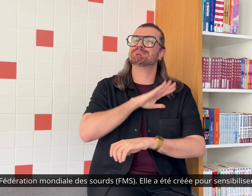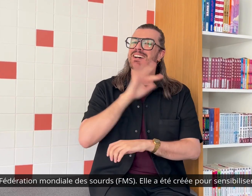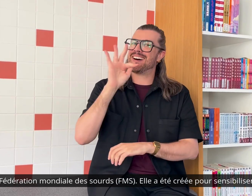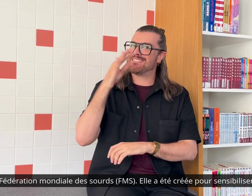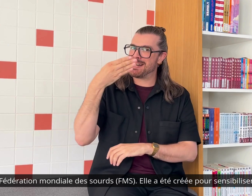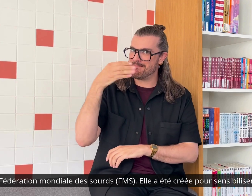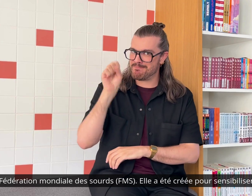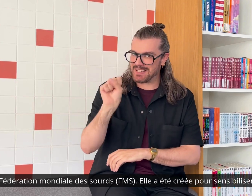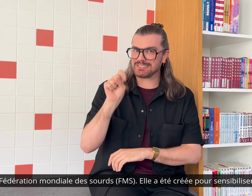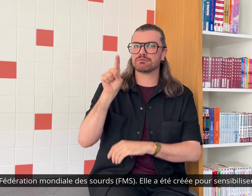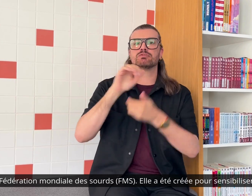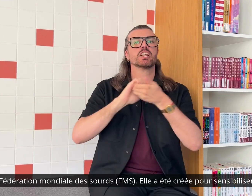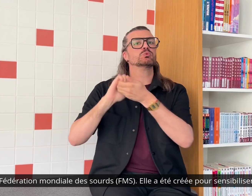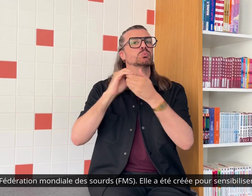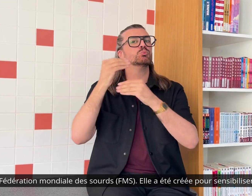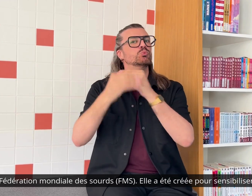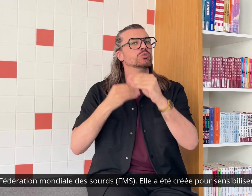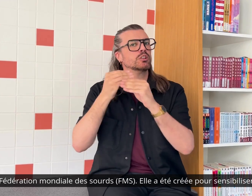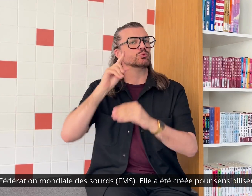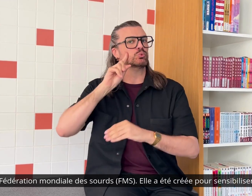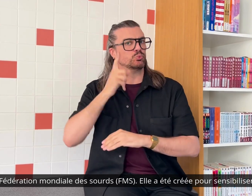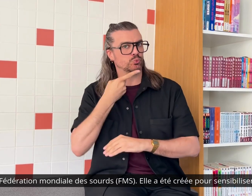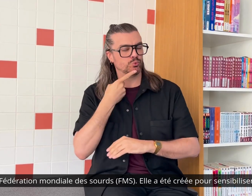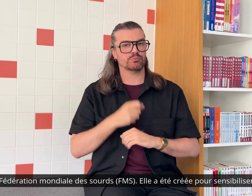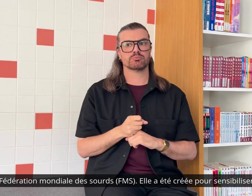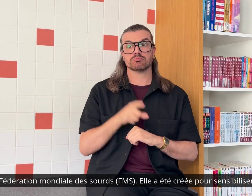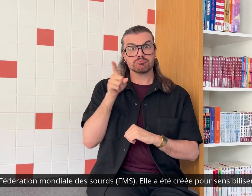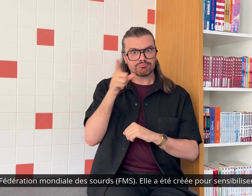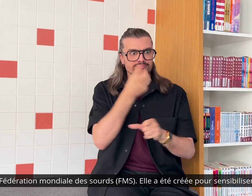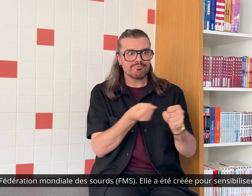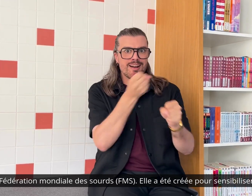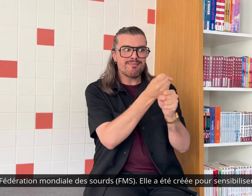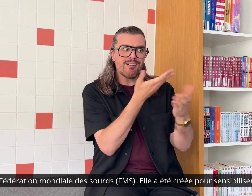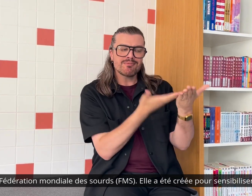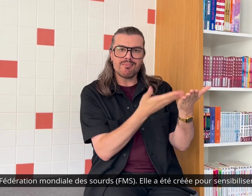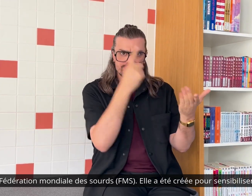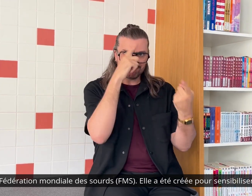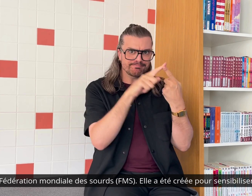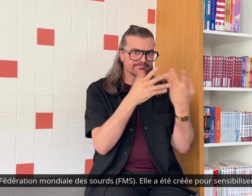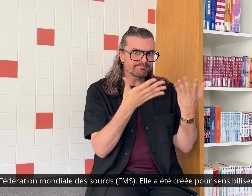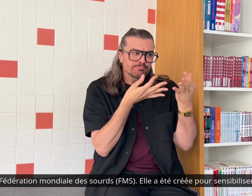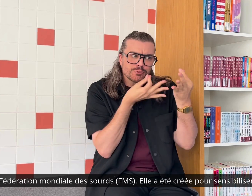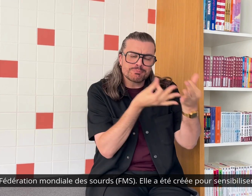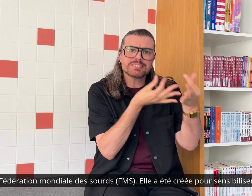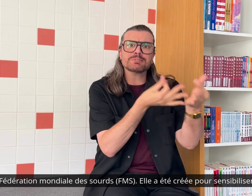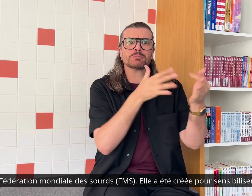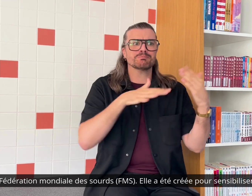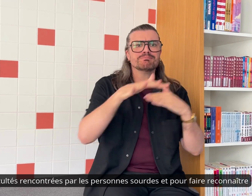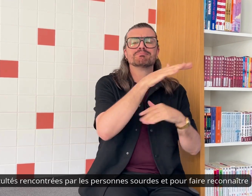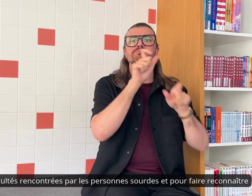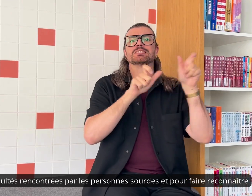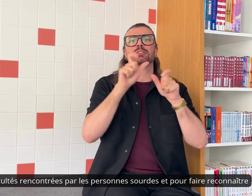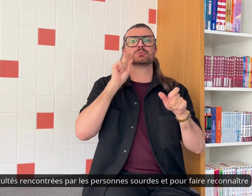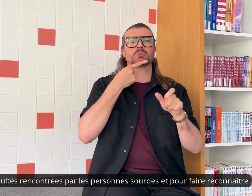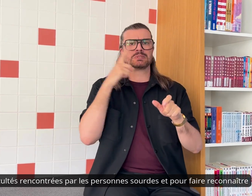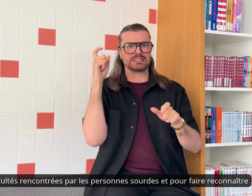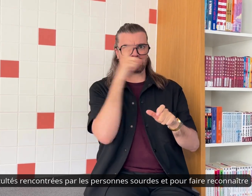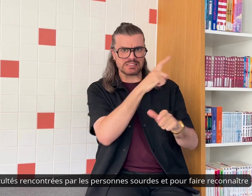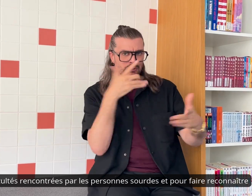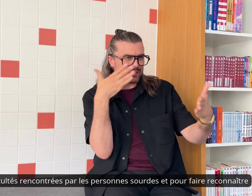Grâce à la Fédération mondiale des sourds, elle a été créée pour sensibiliser aux difficultés